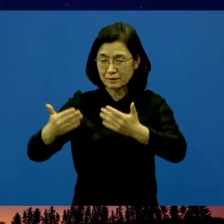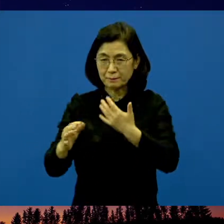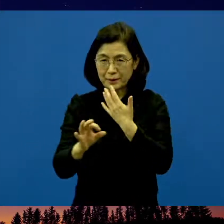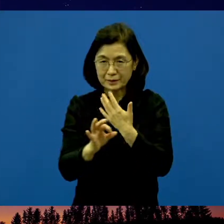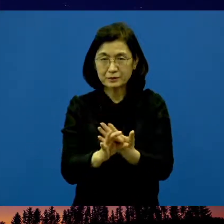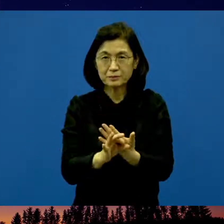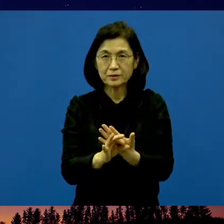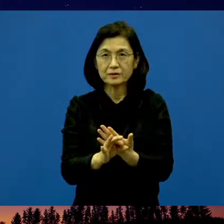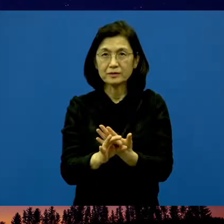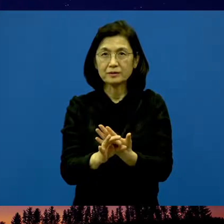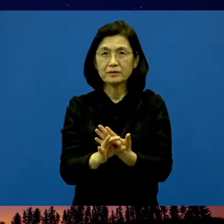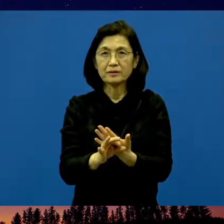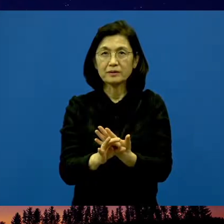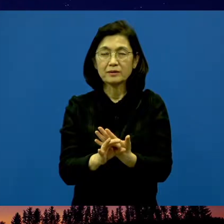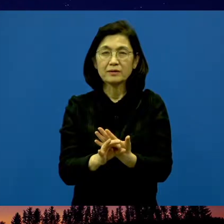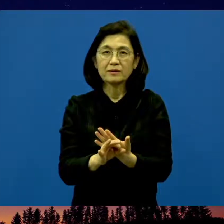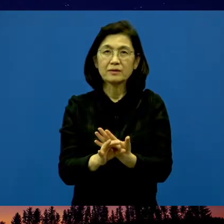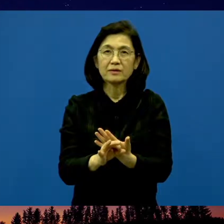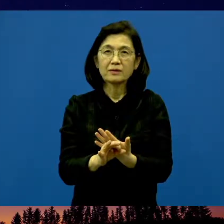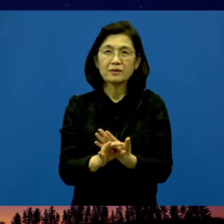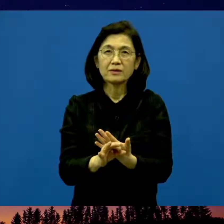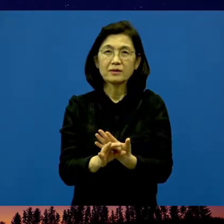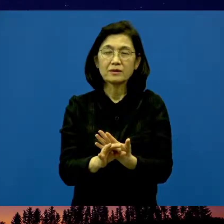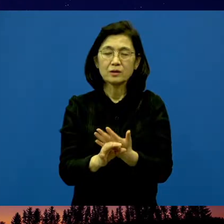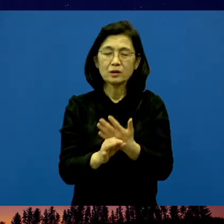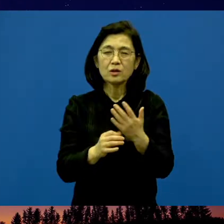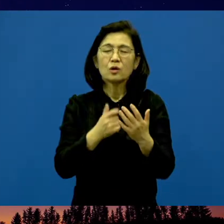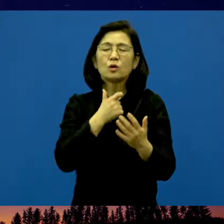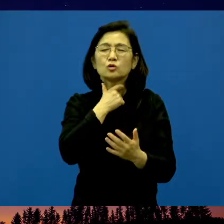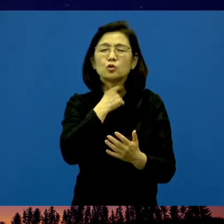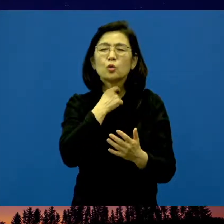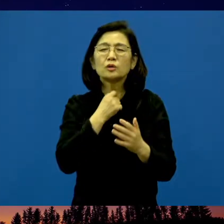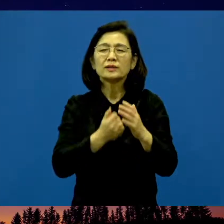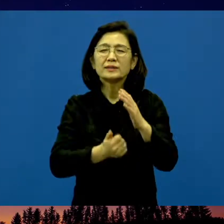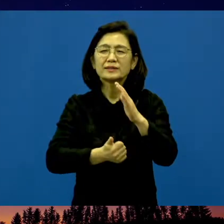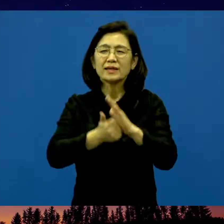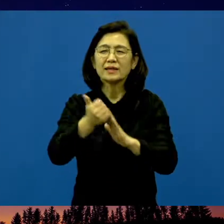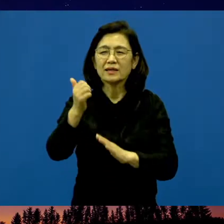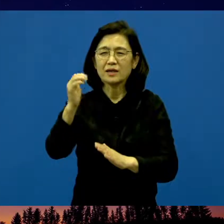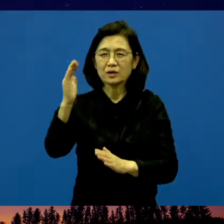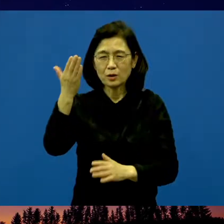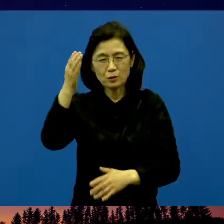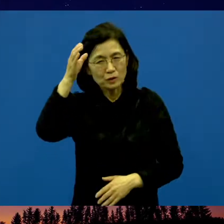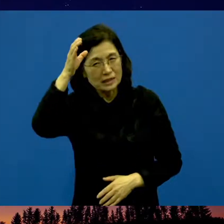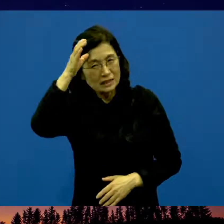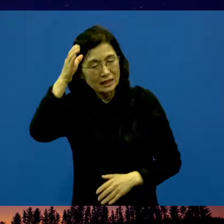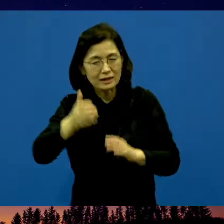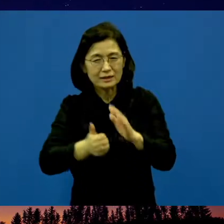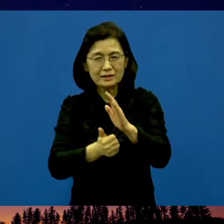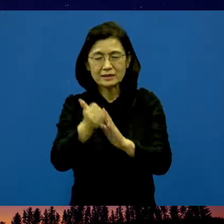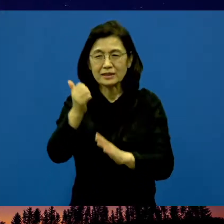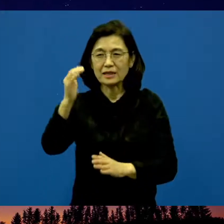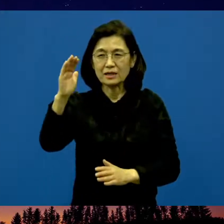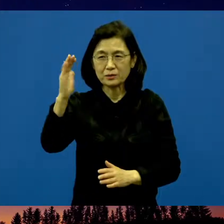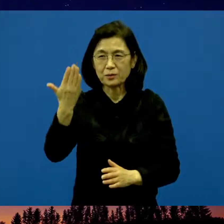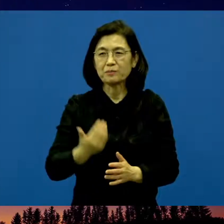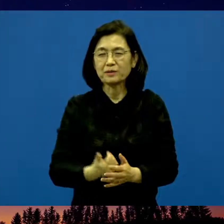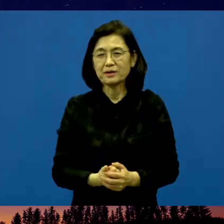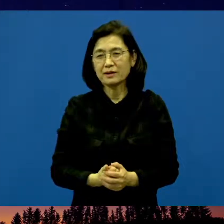무엇인가 꿈틀거리는 게 있는 겁니다. 어떤 소원이 일어난단 말이죠. 하나님은 우리 안에 거룩한 충동을 일으켜주신다는